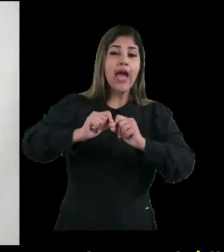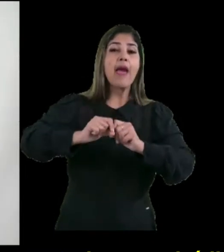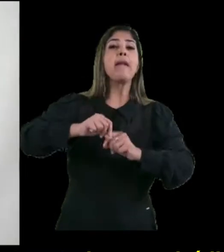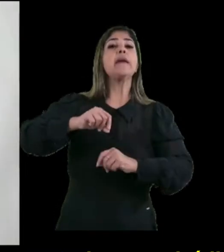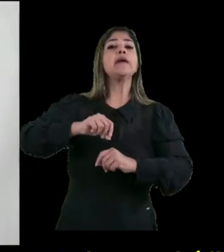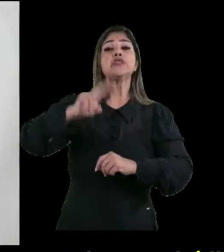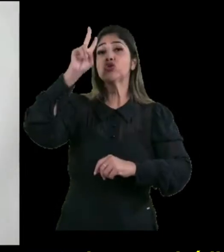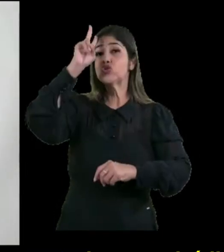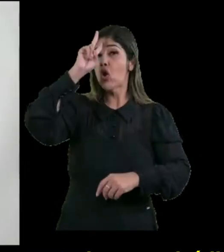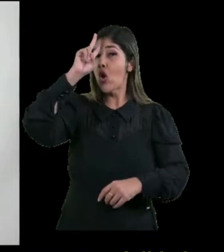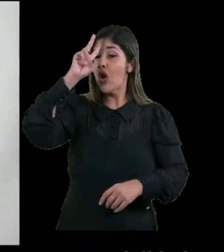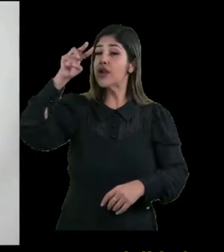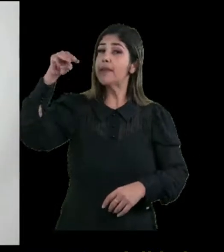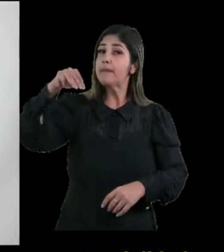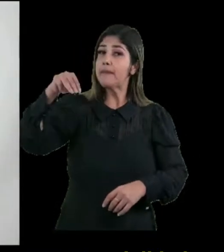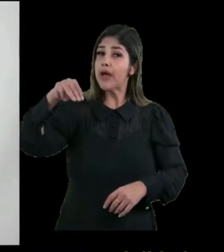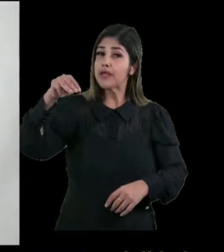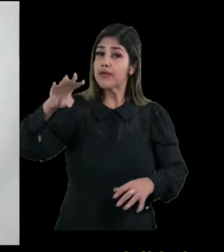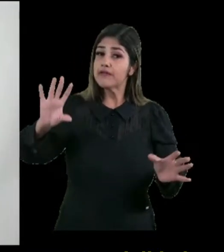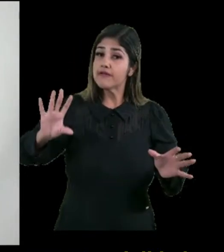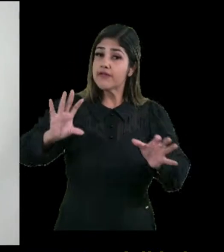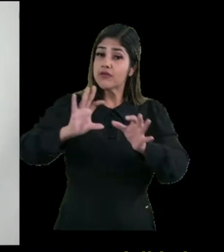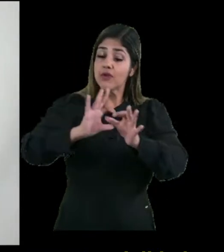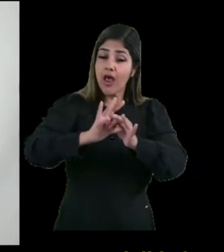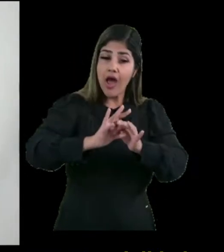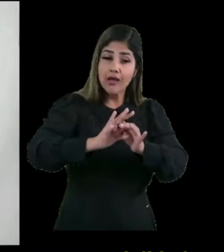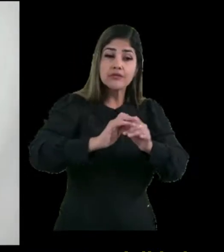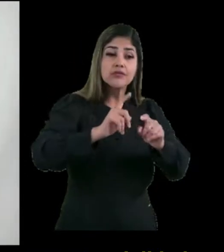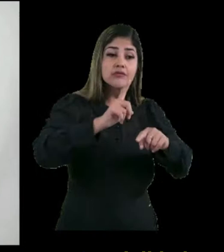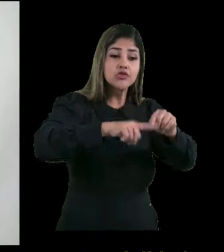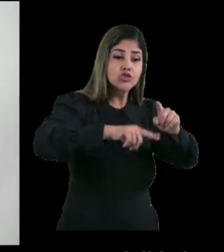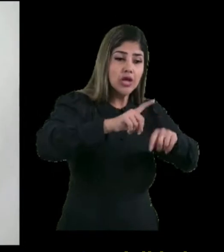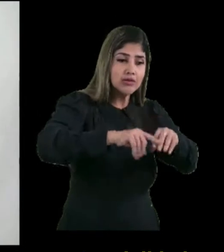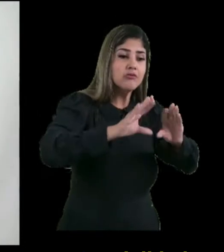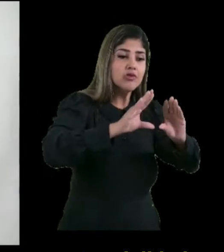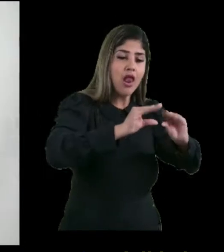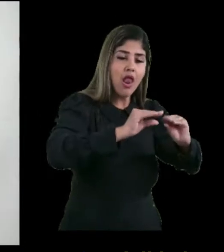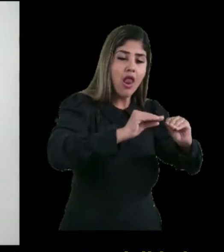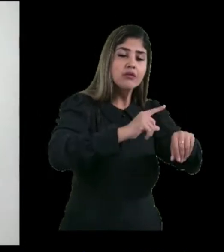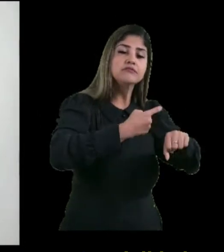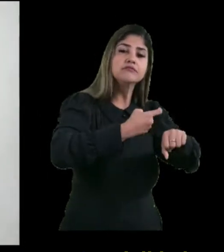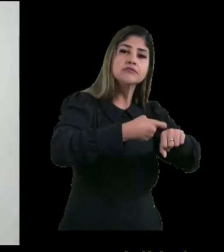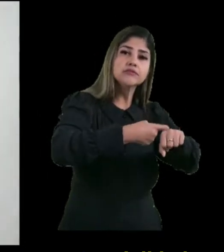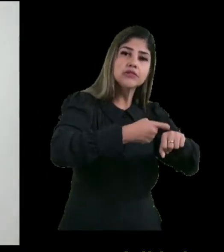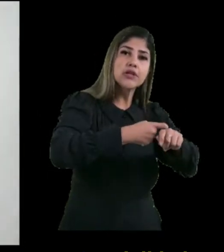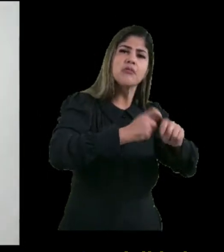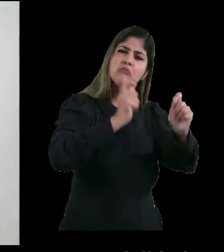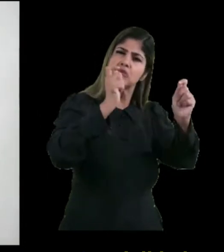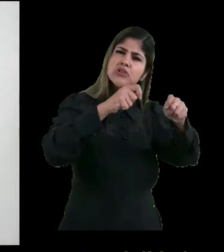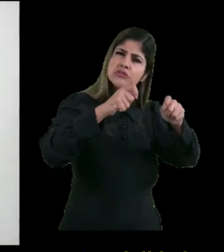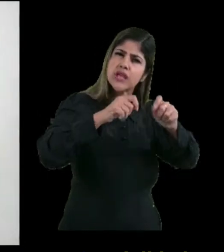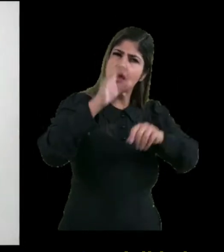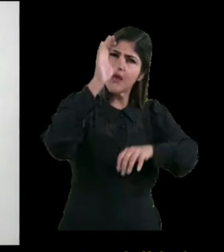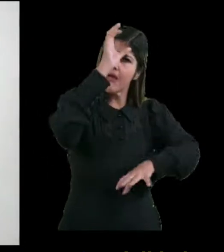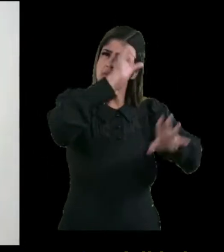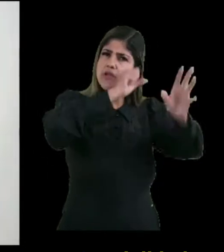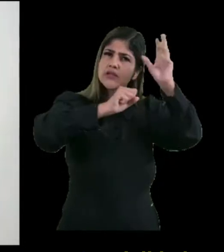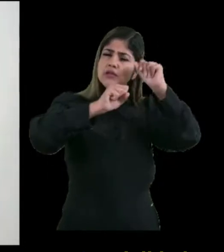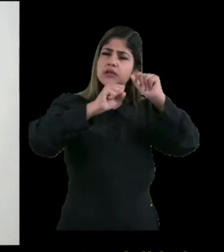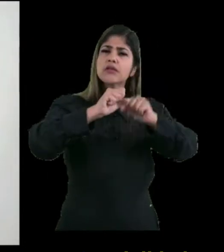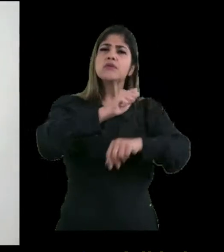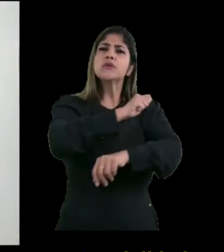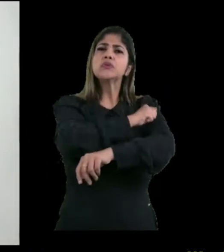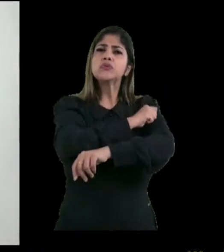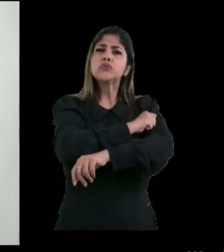da história da matemática vinculados a objetos concretos têm potencialidades para o ensino de estudantes com